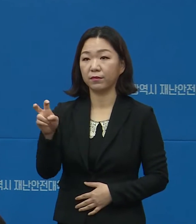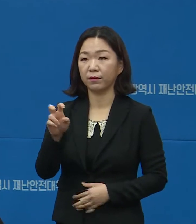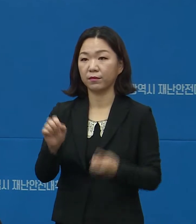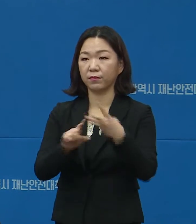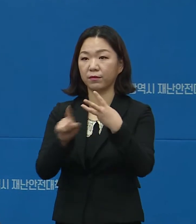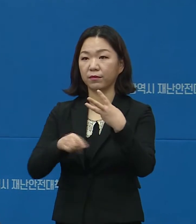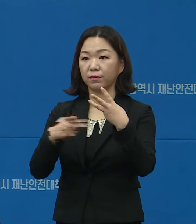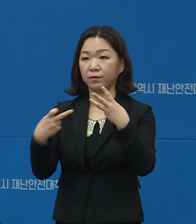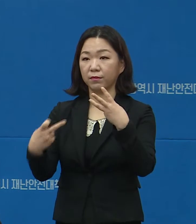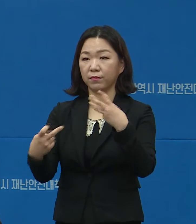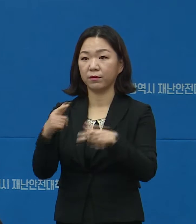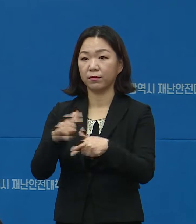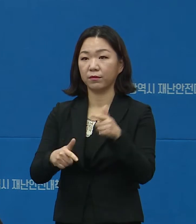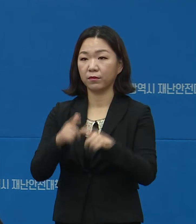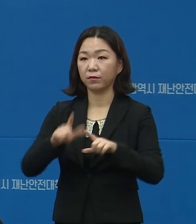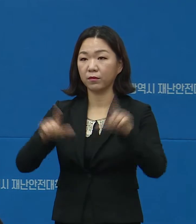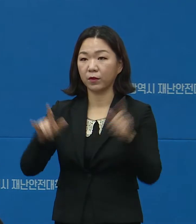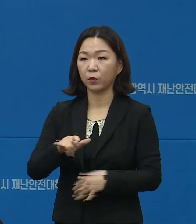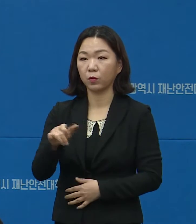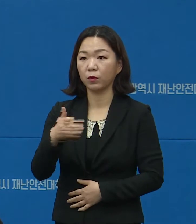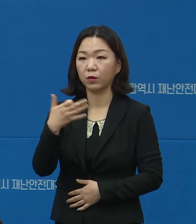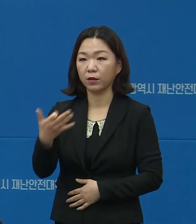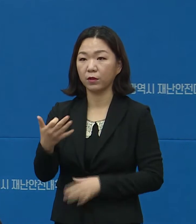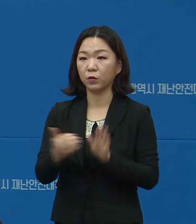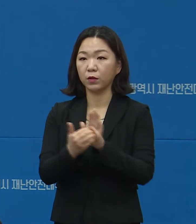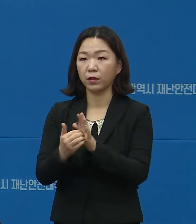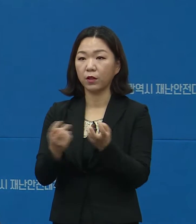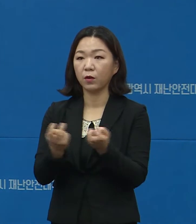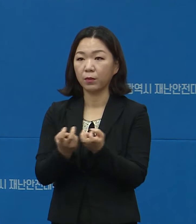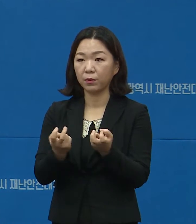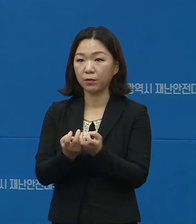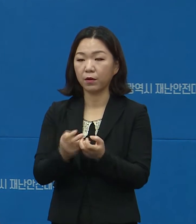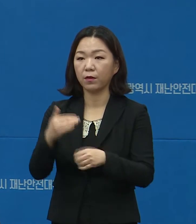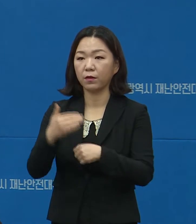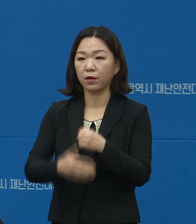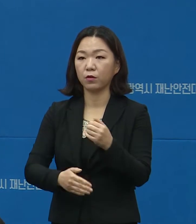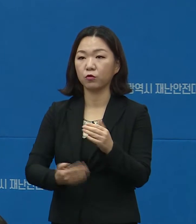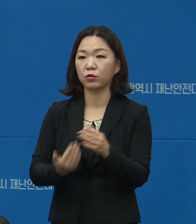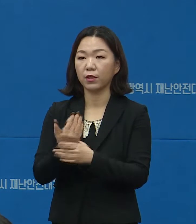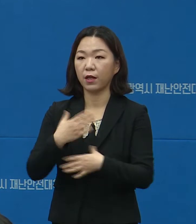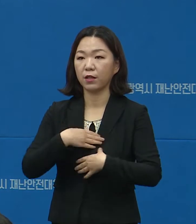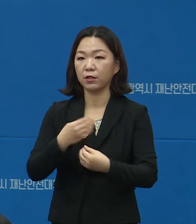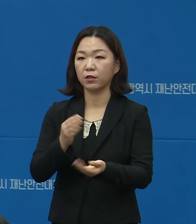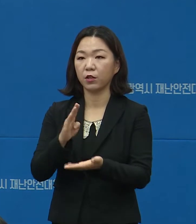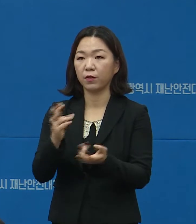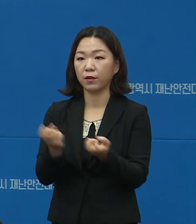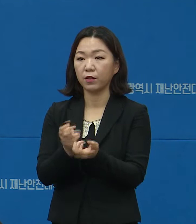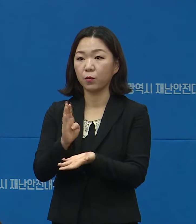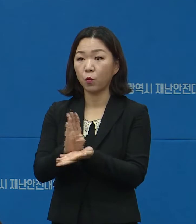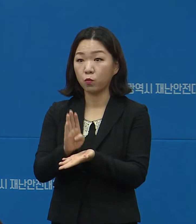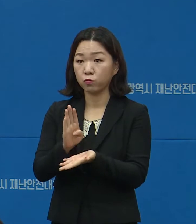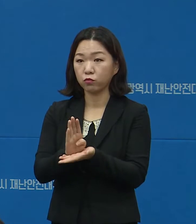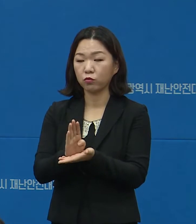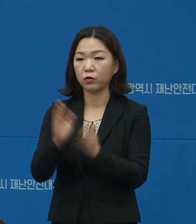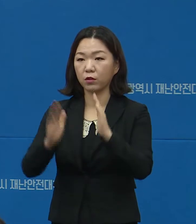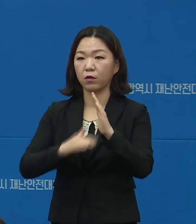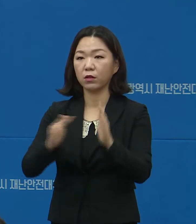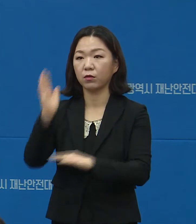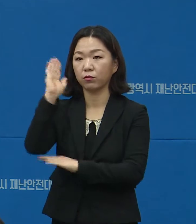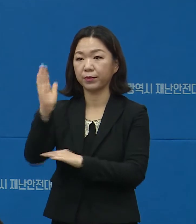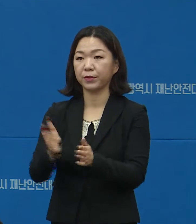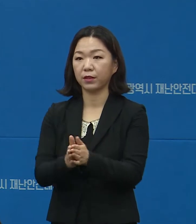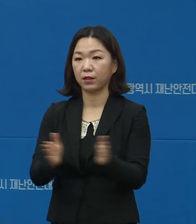2020년 3월 12일 목요일 코로나19 대응 관련 대구광역시 재난안전본부의 정례브리핑을